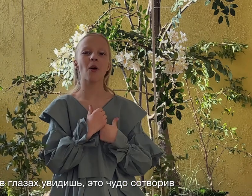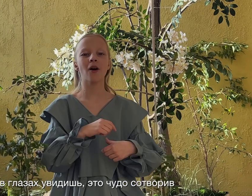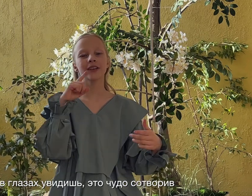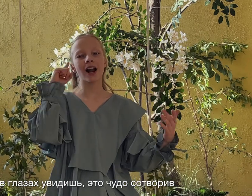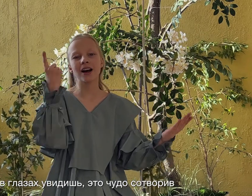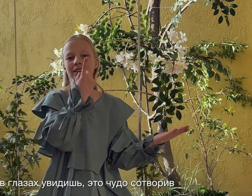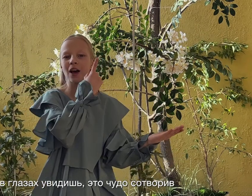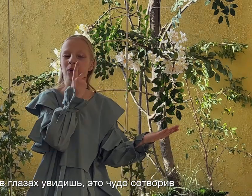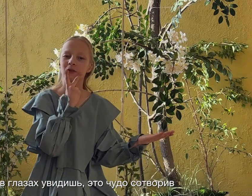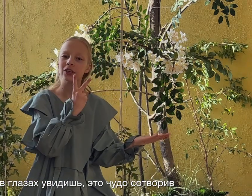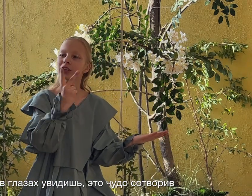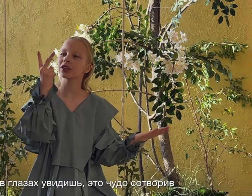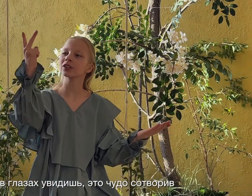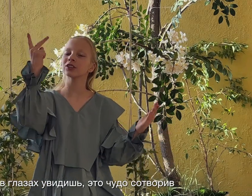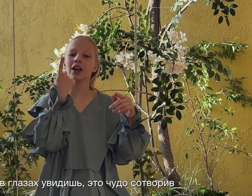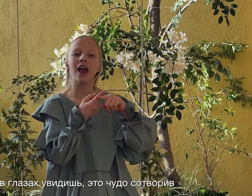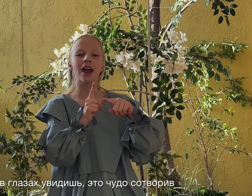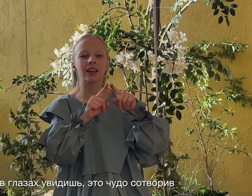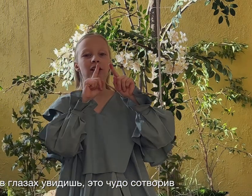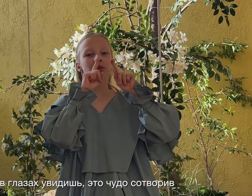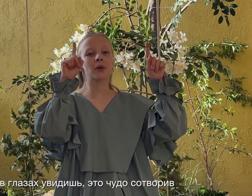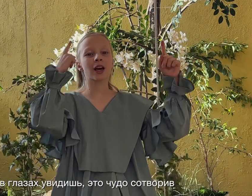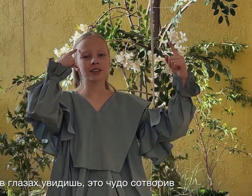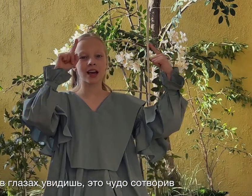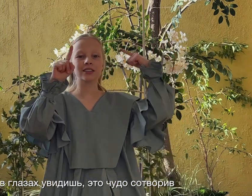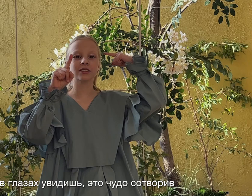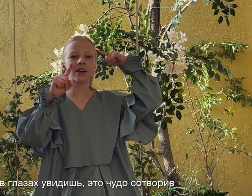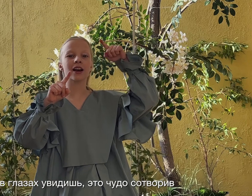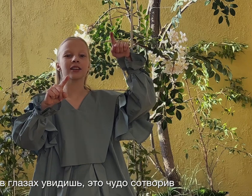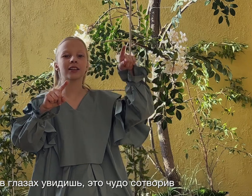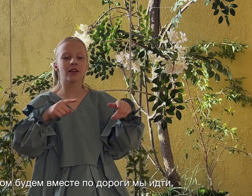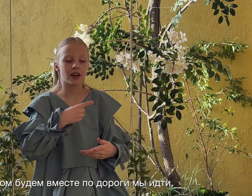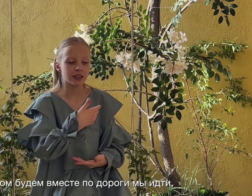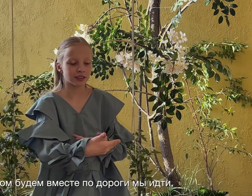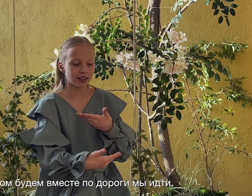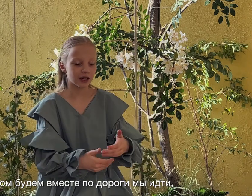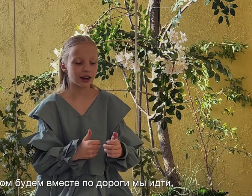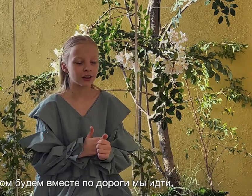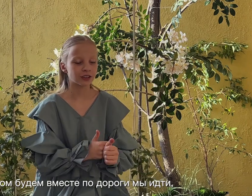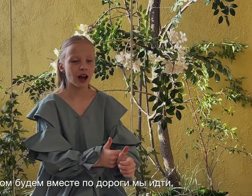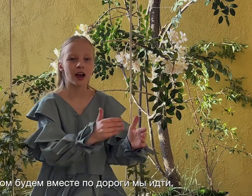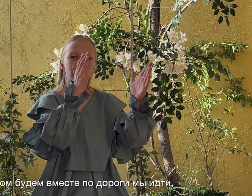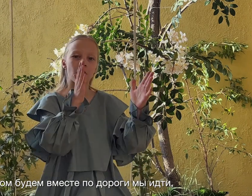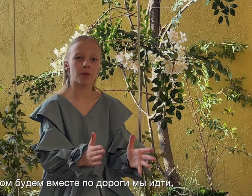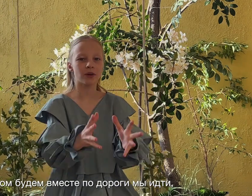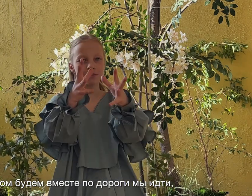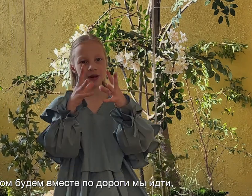любовь в глазах увидишь, это чудо сотвори. Шаг за шагом будем